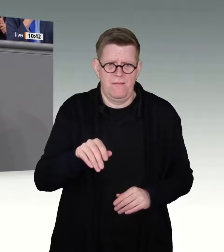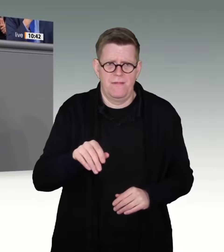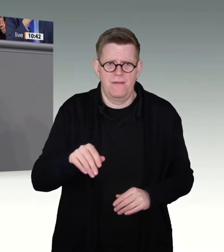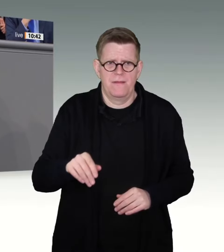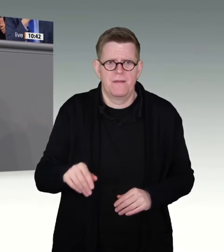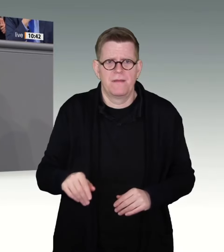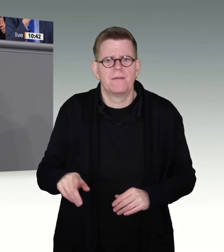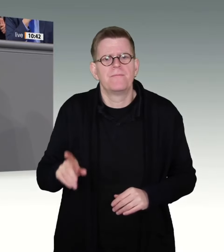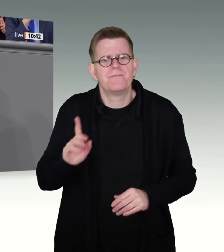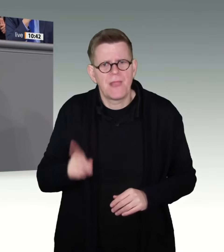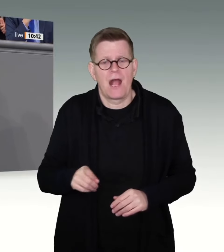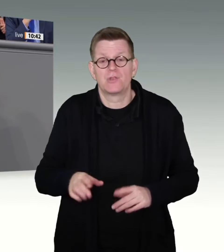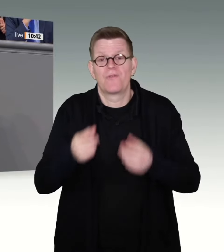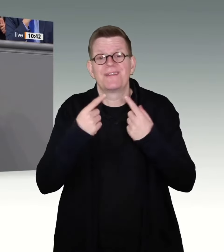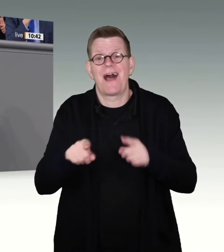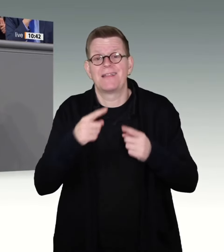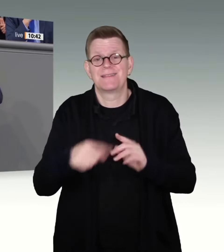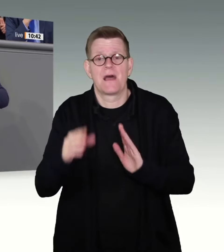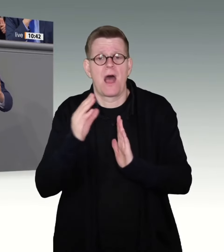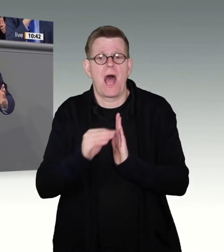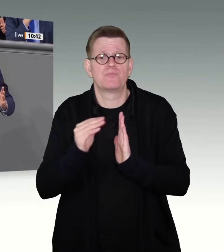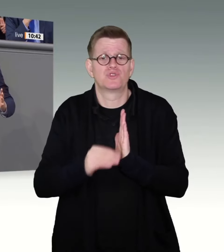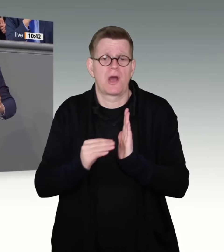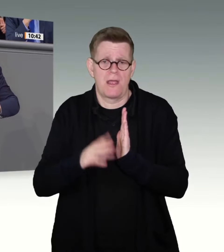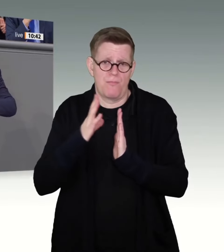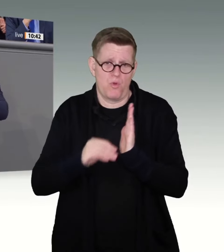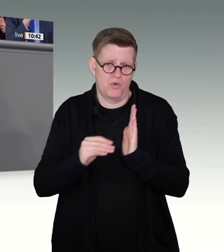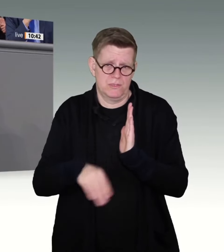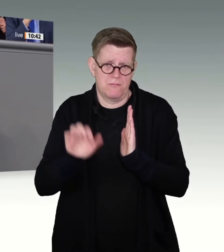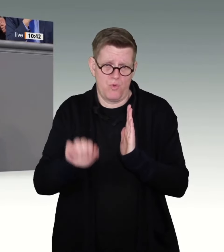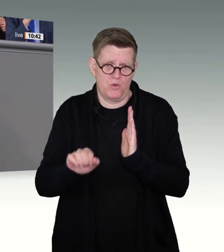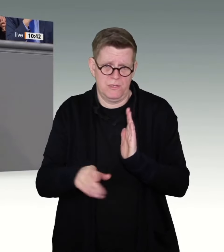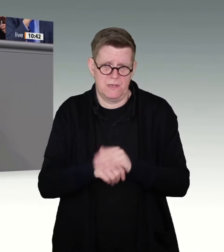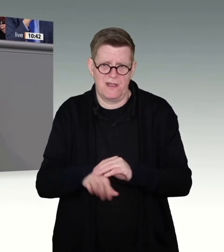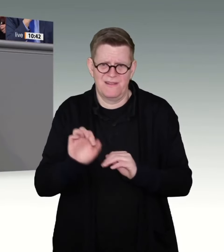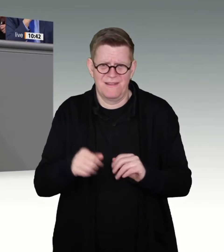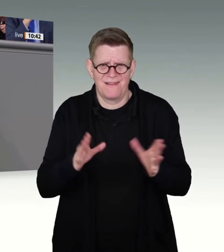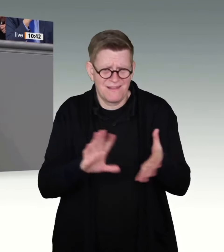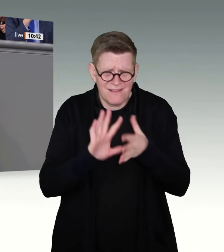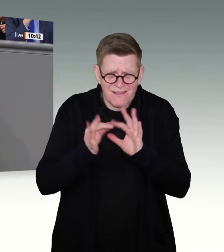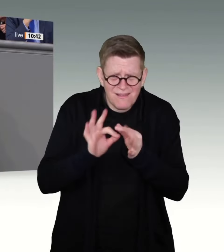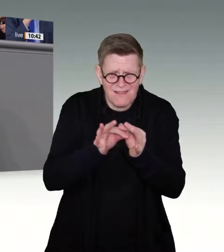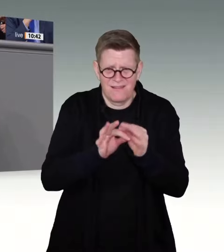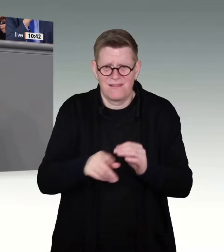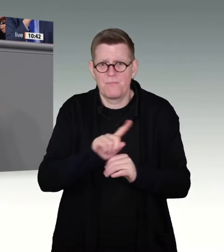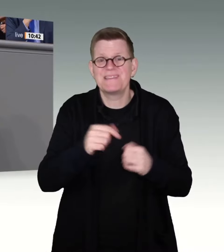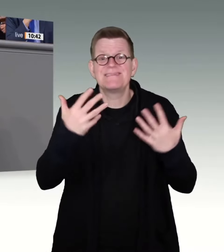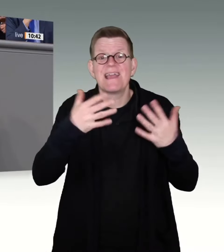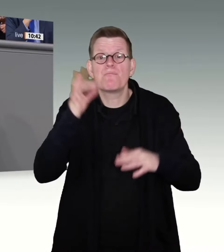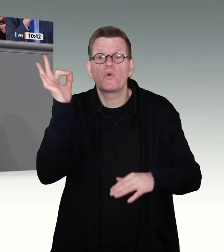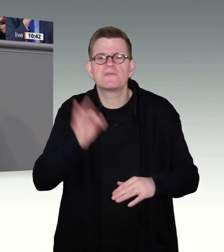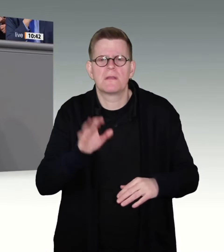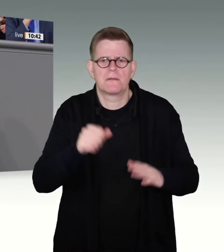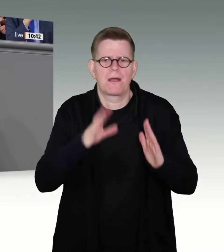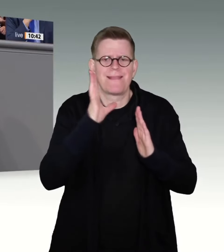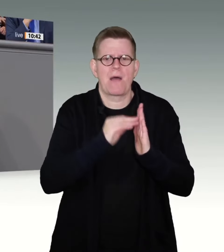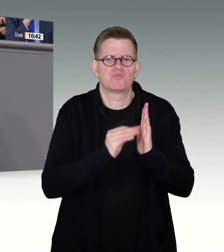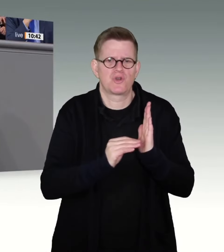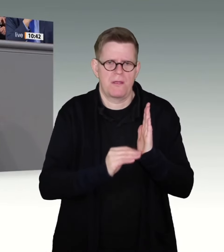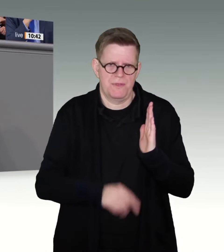andere Abschreibungsmöglichkeiten haben, Sie können jetzt kombiniert bis zu 10 Prozent im Jahr abschreiben, dann können Sie die